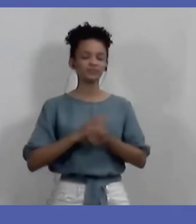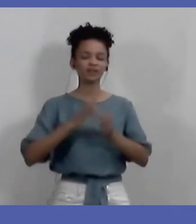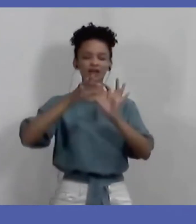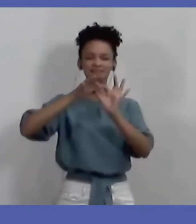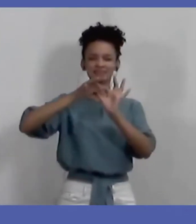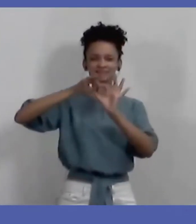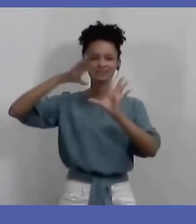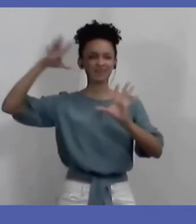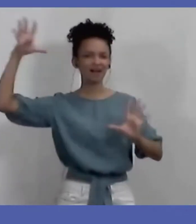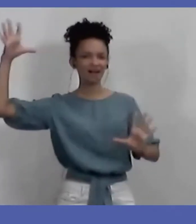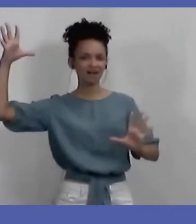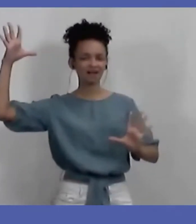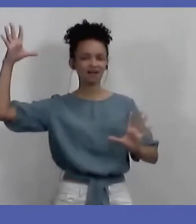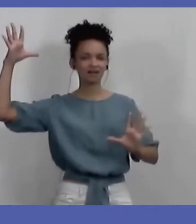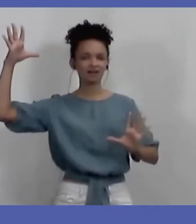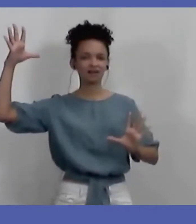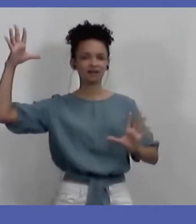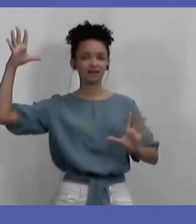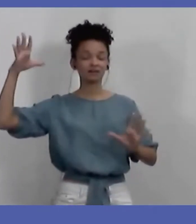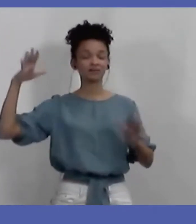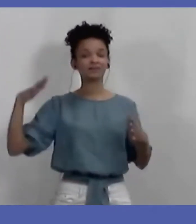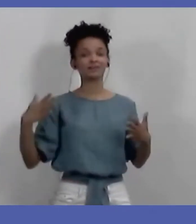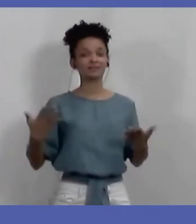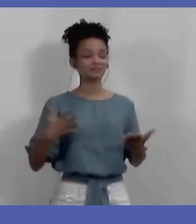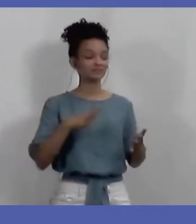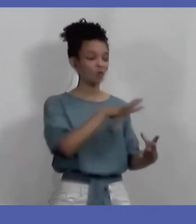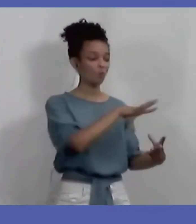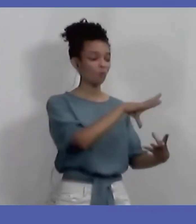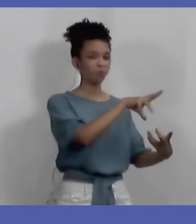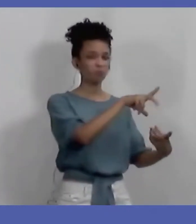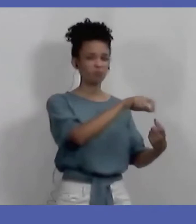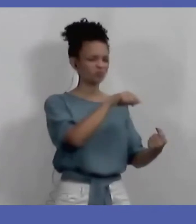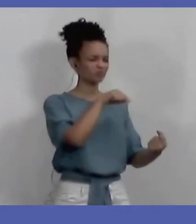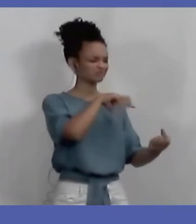desconexão de Deus, o mundo tornou-se um caos.